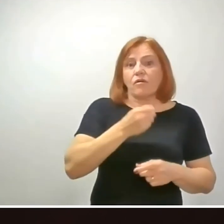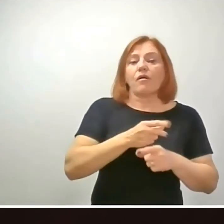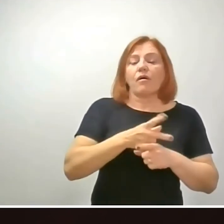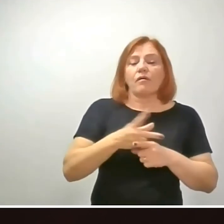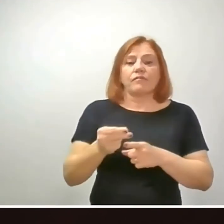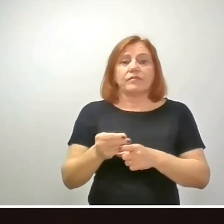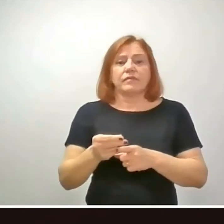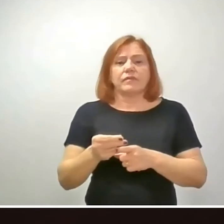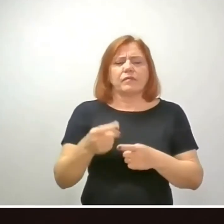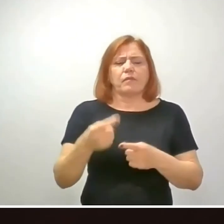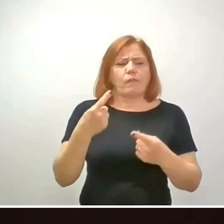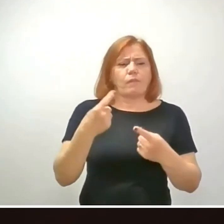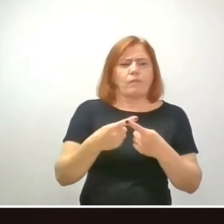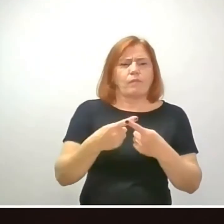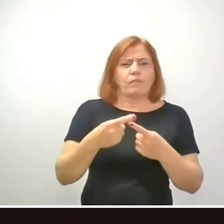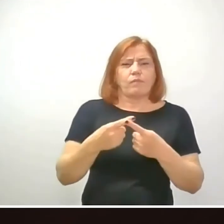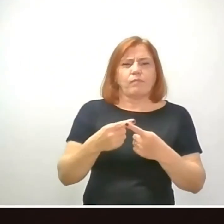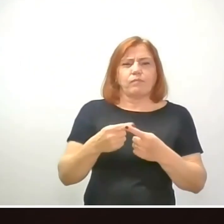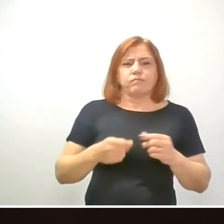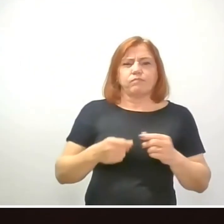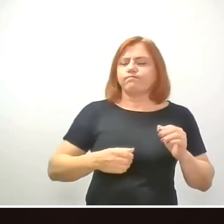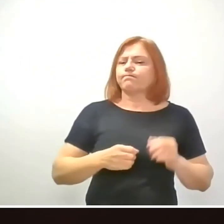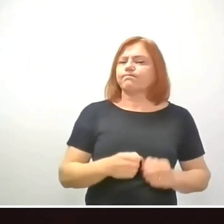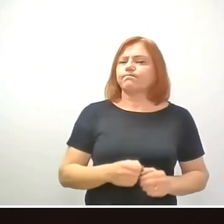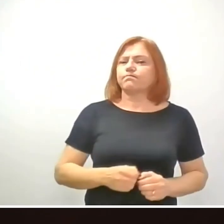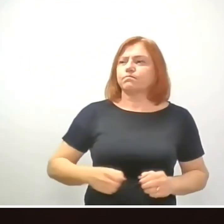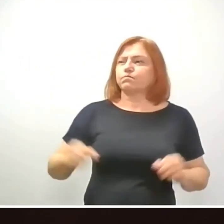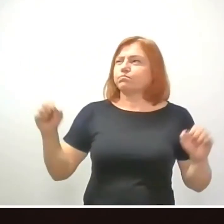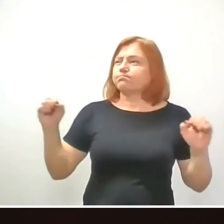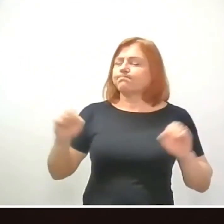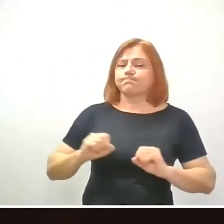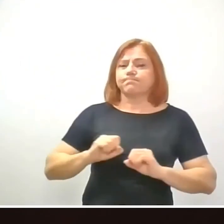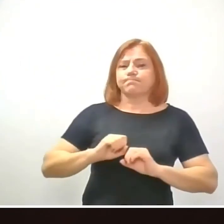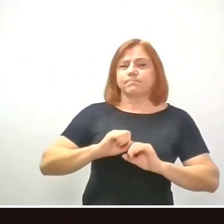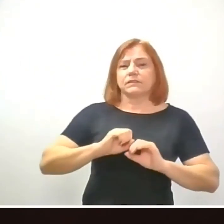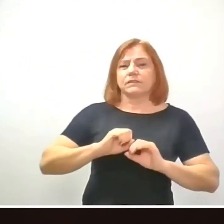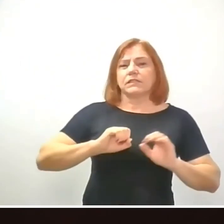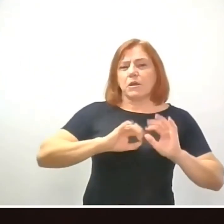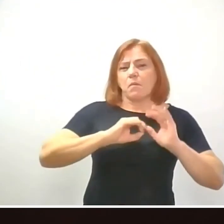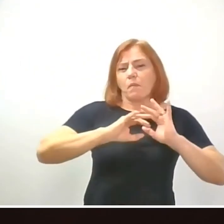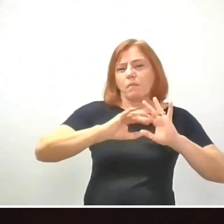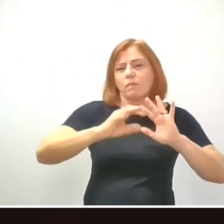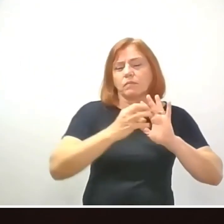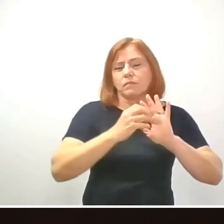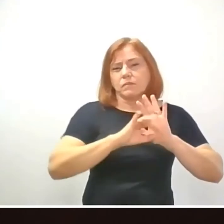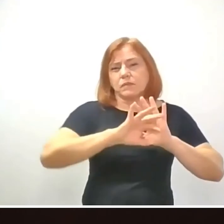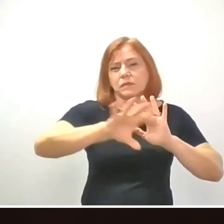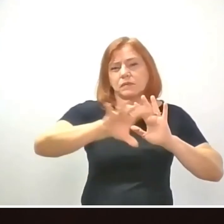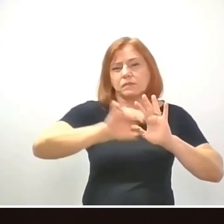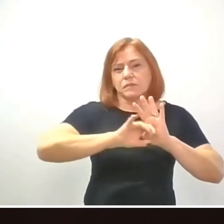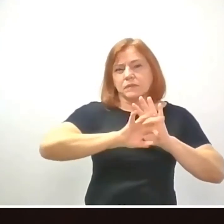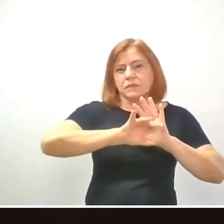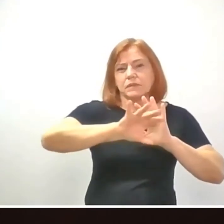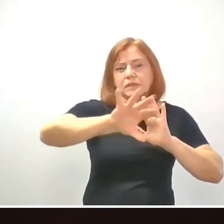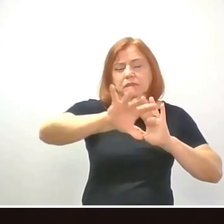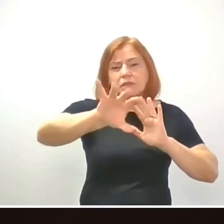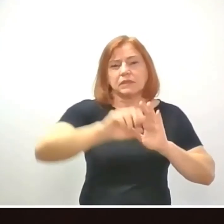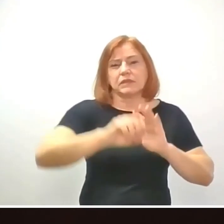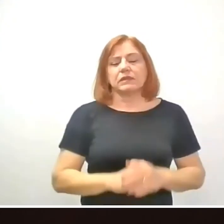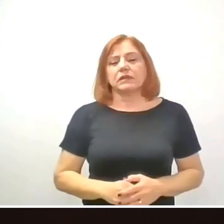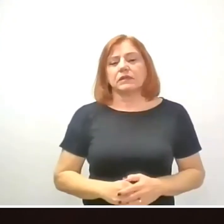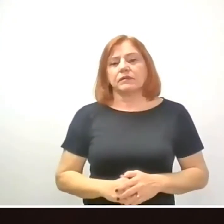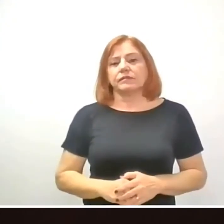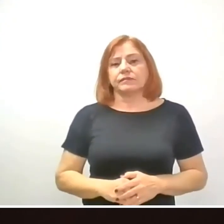resplandecerão como fulgor do firmamento. E os que a muitos conduzirem à